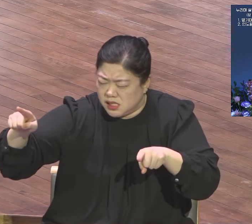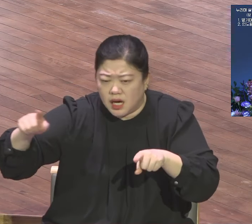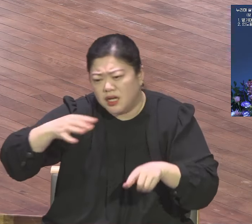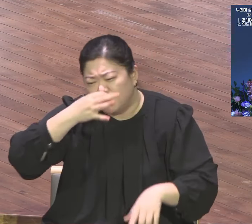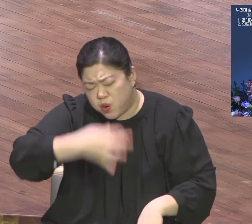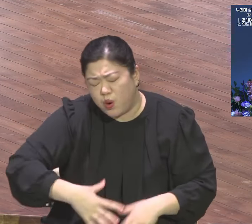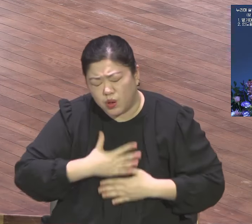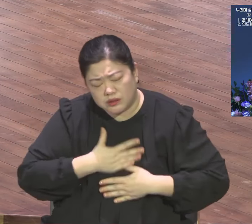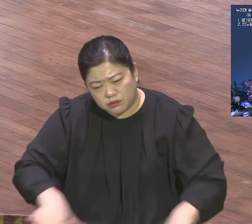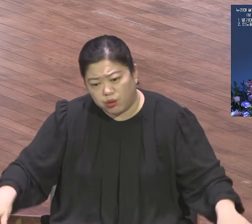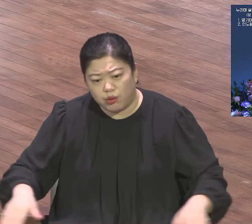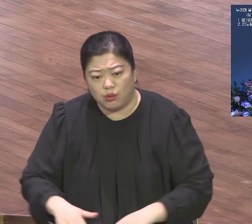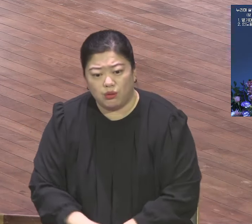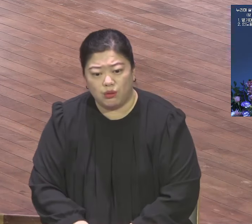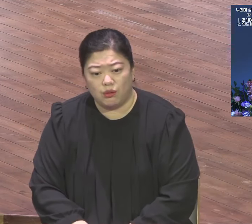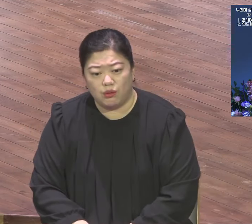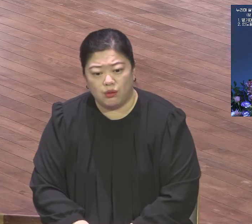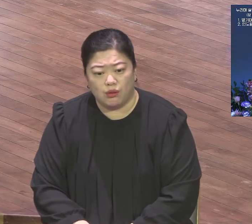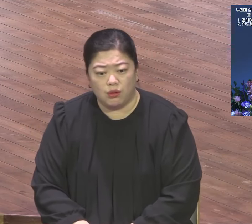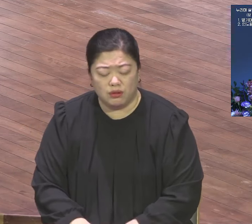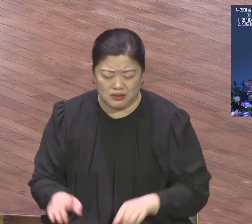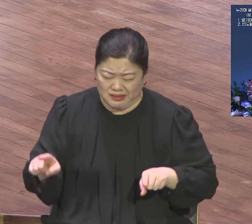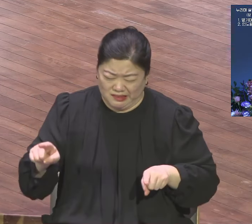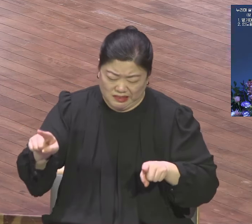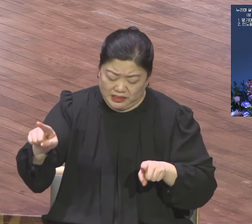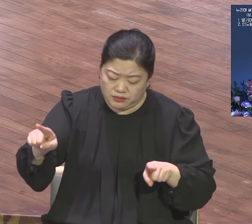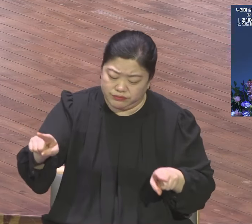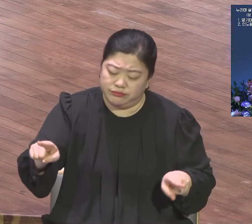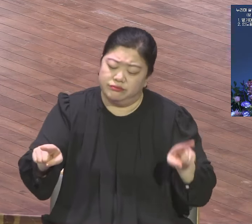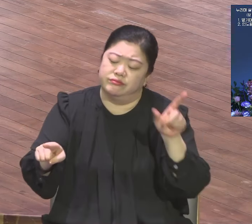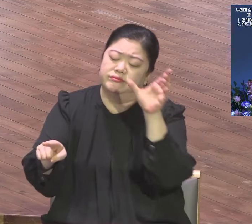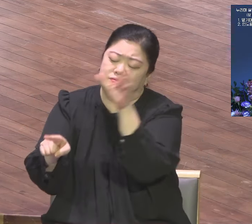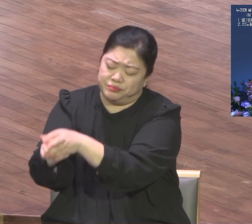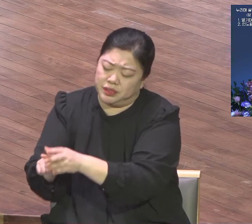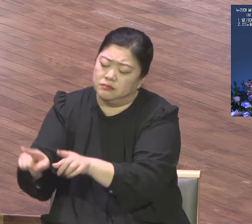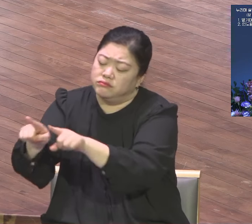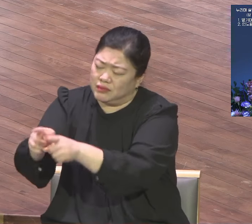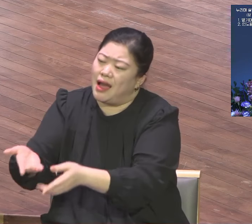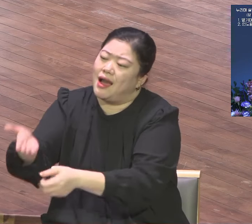아무것도 없이 그냥 서울로 가라서 온 것밖에 없다니까요. 서울로 가라고